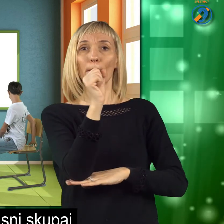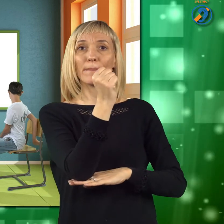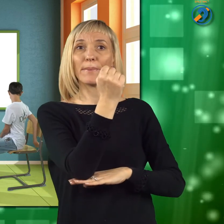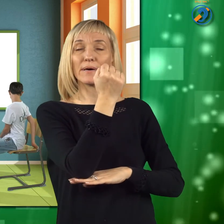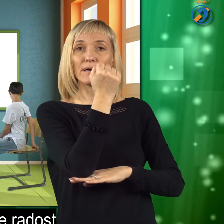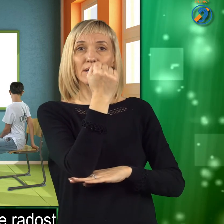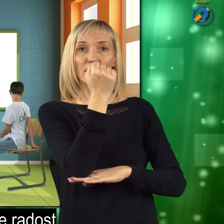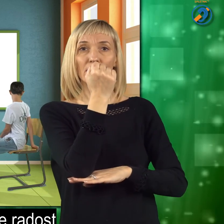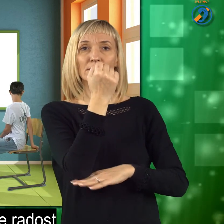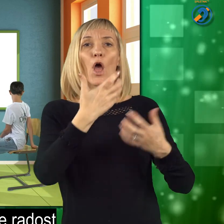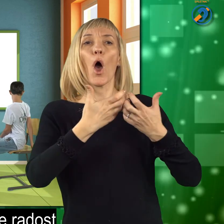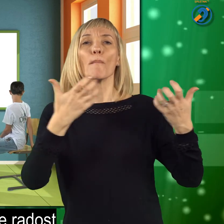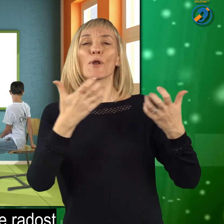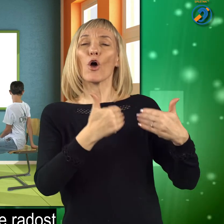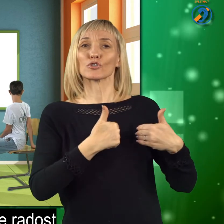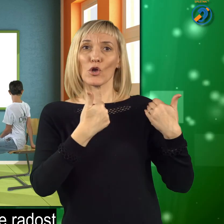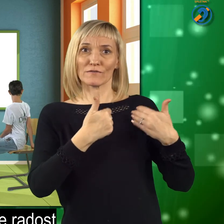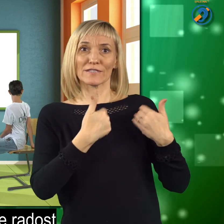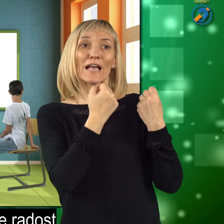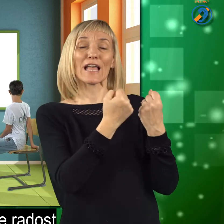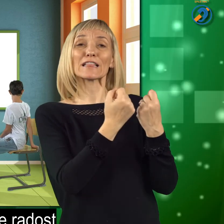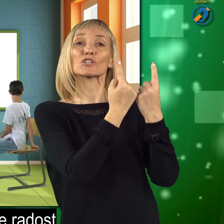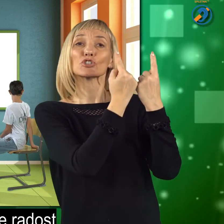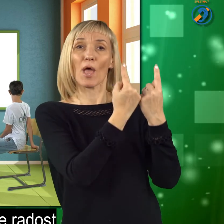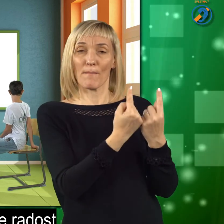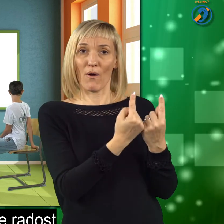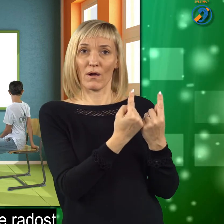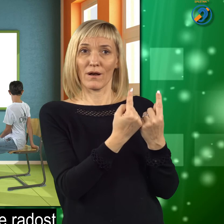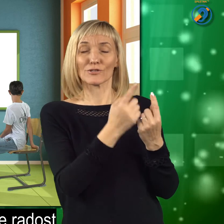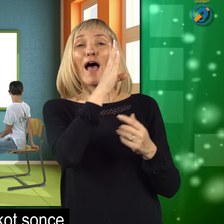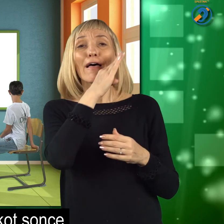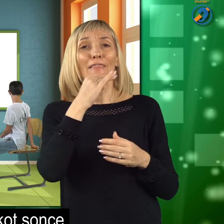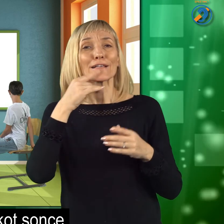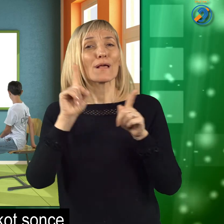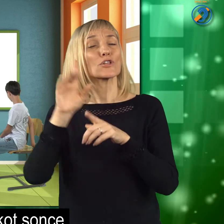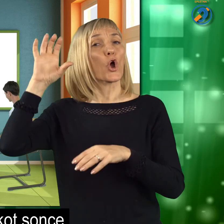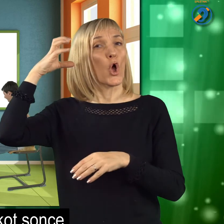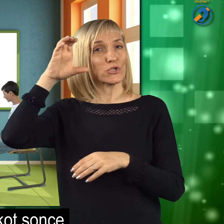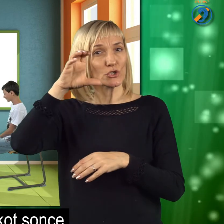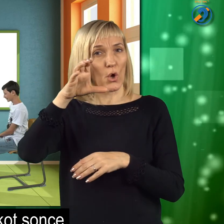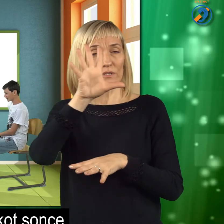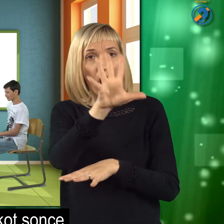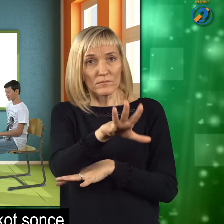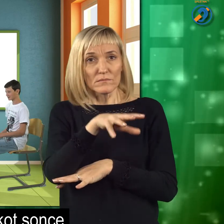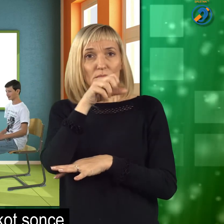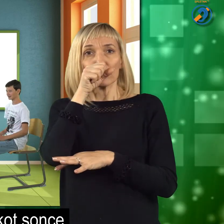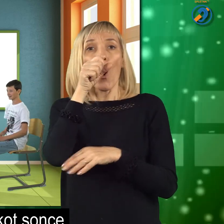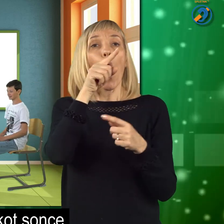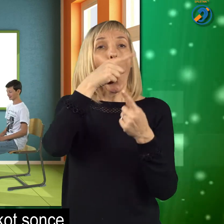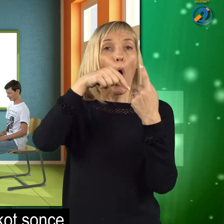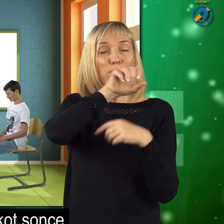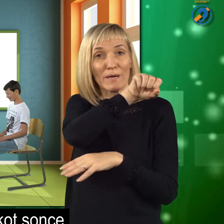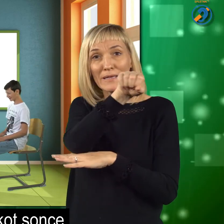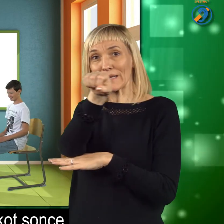nazaj. Prožnost daje radost, zadrži položaj. Nasmehni se kot sonce, vdihni v